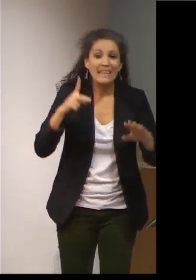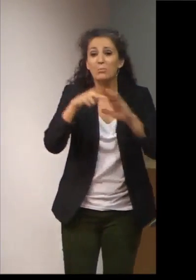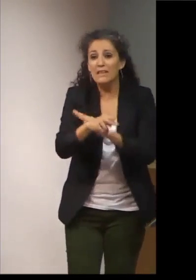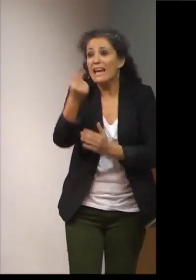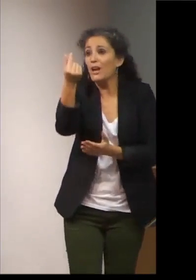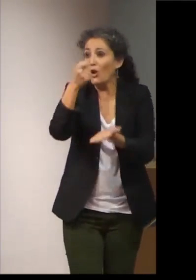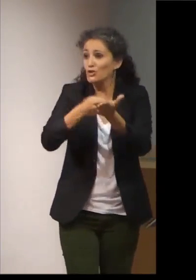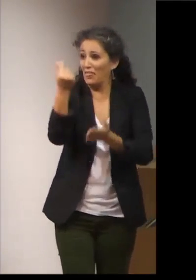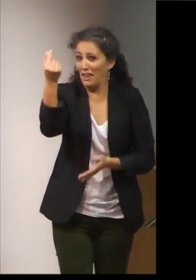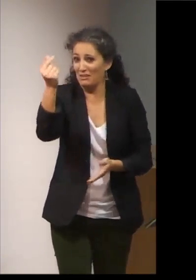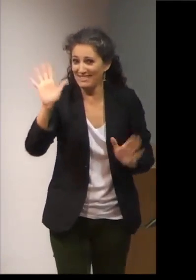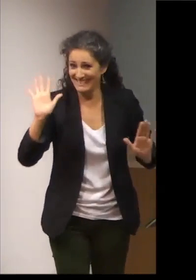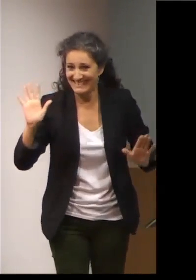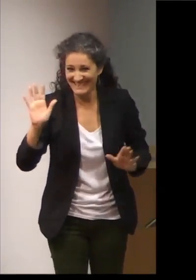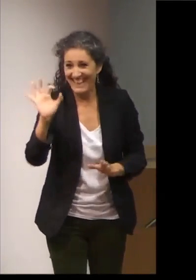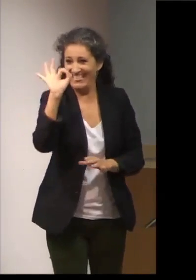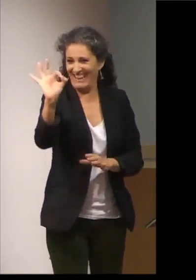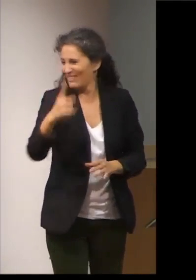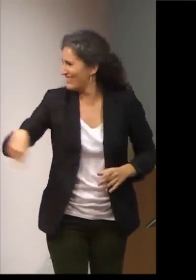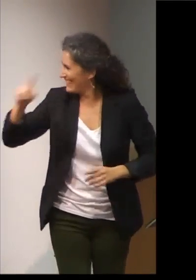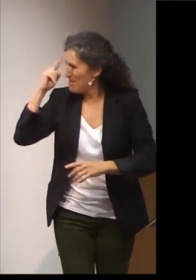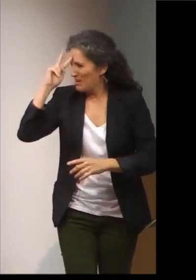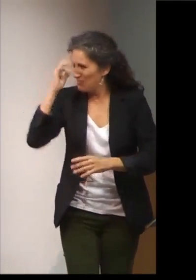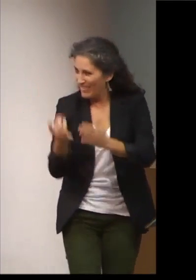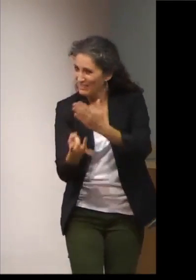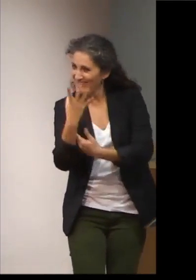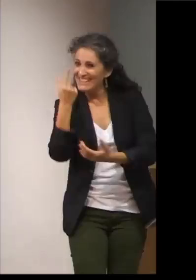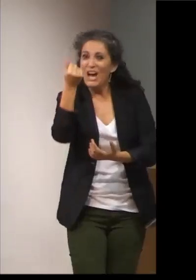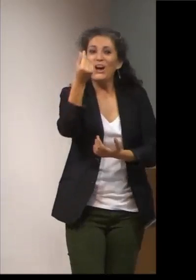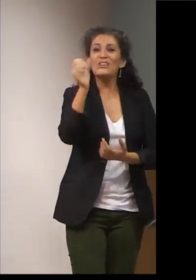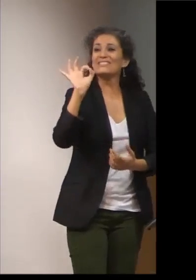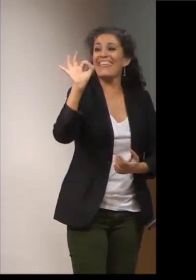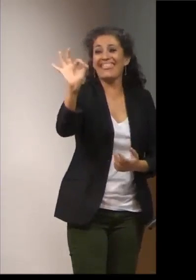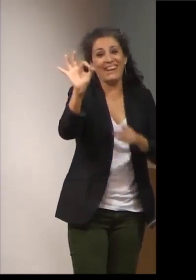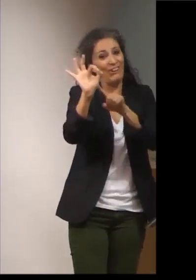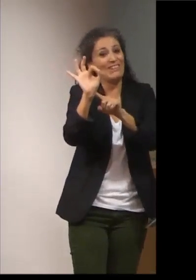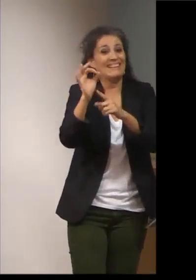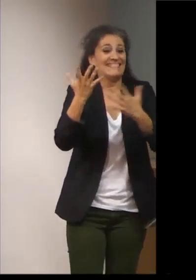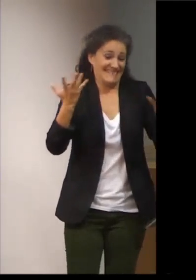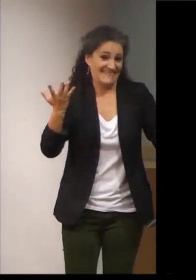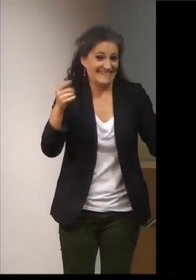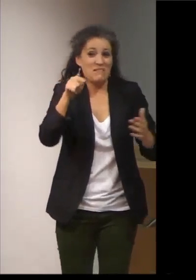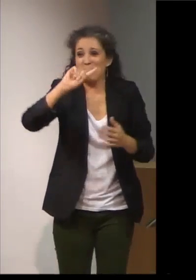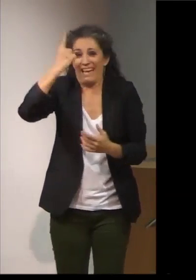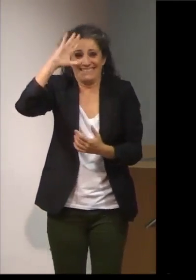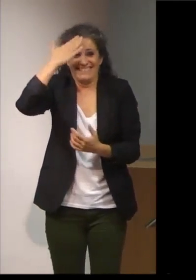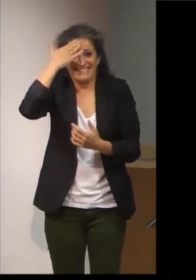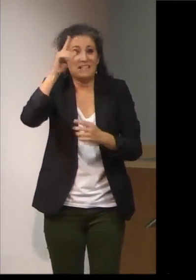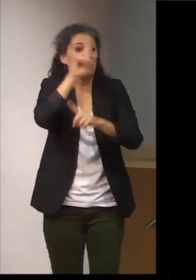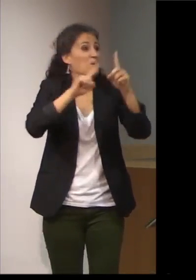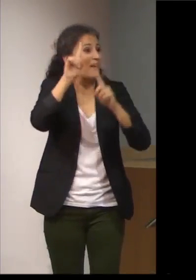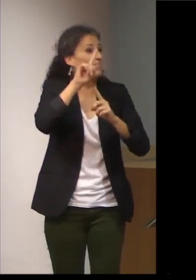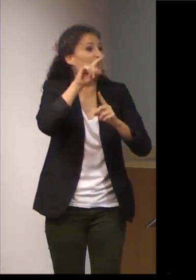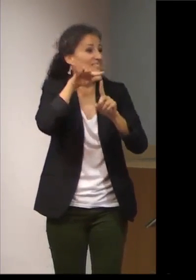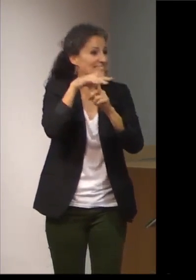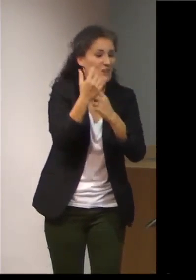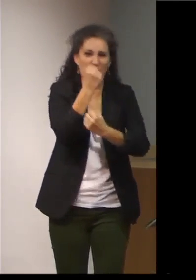no algo normal dentro del panorama m multilingüe del ámbito universitario siempre teniendo presente la premisa de